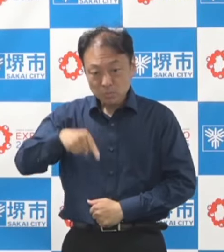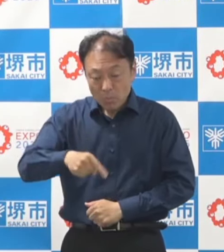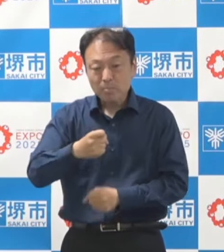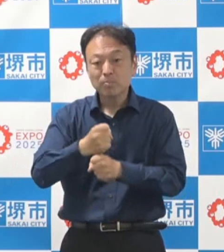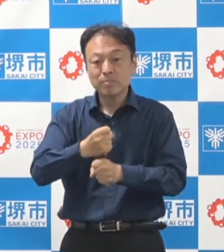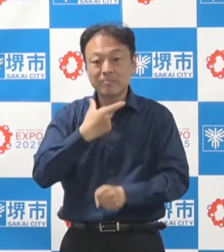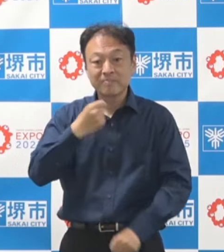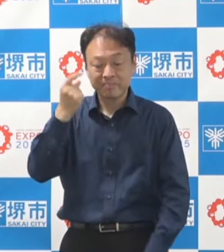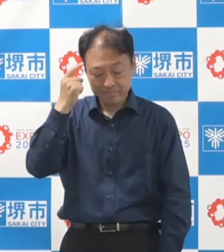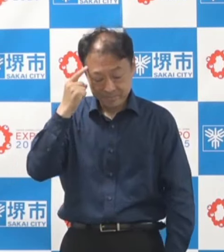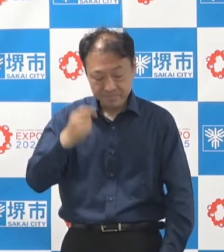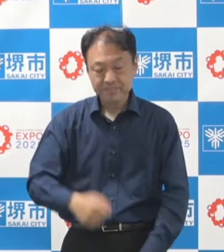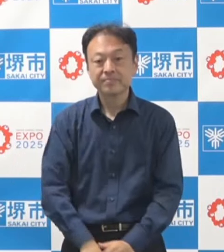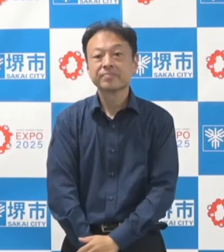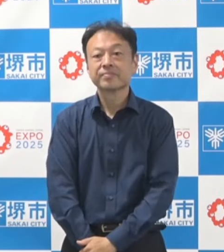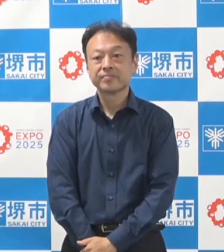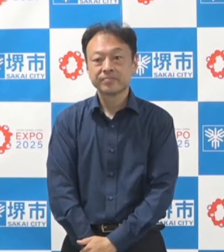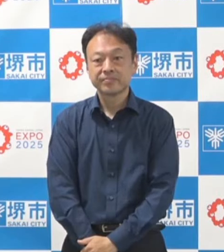えております。